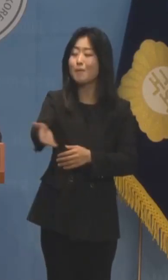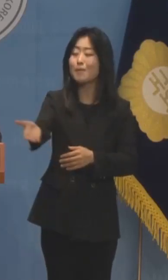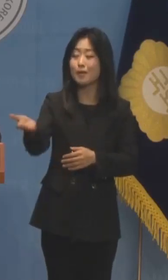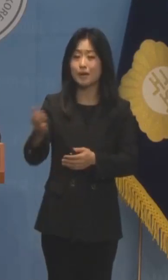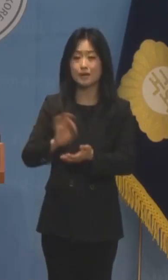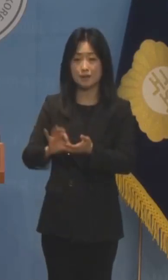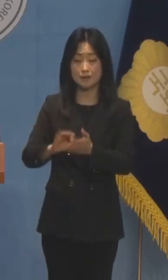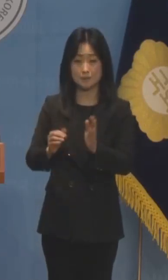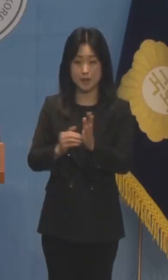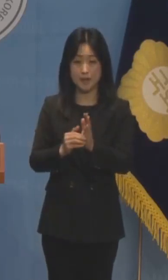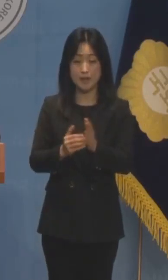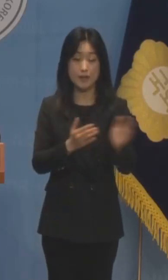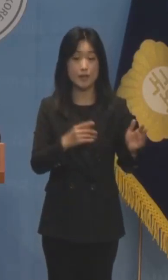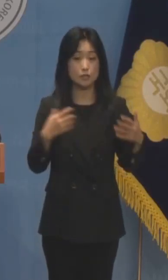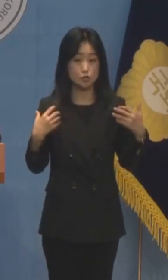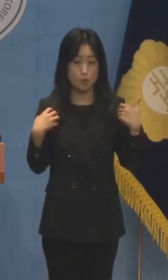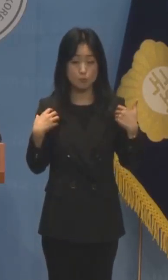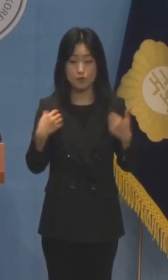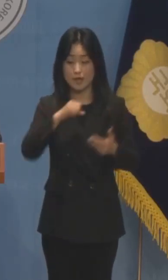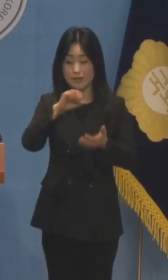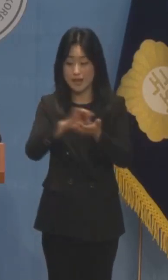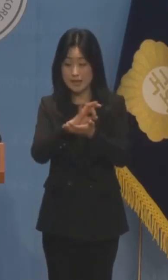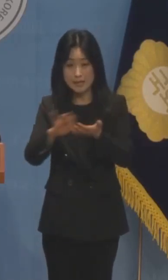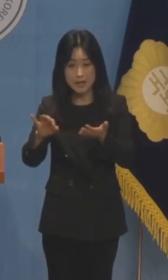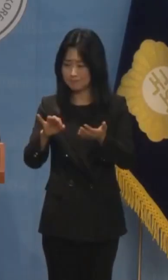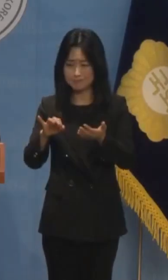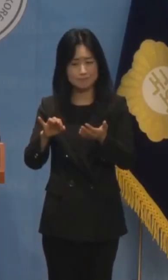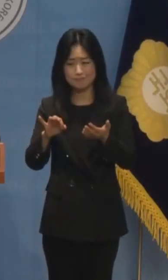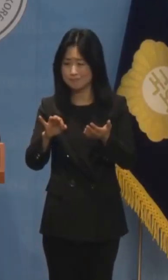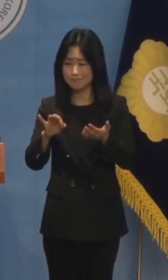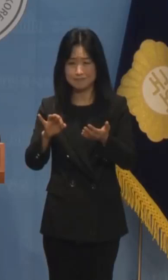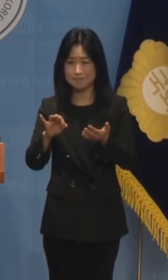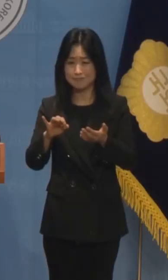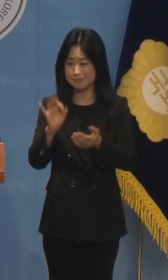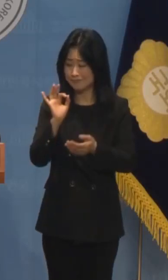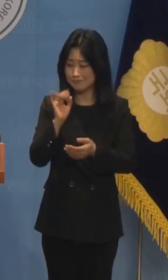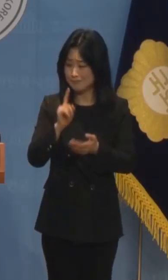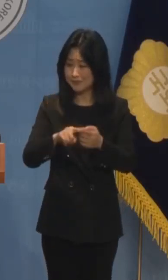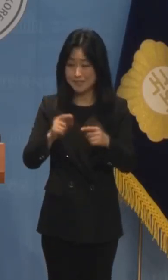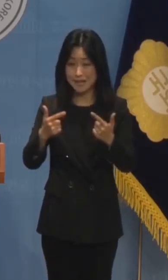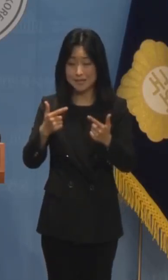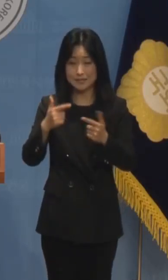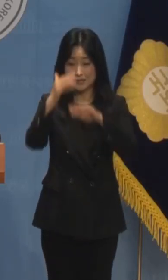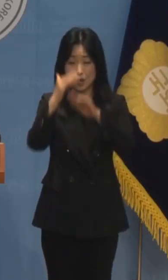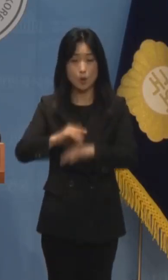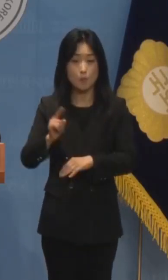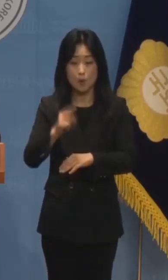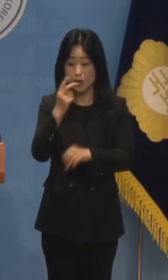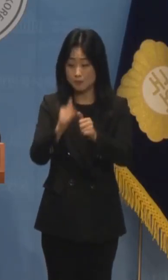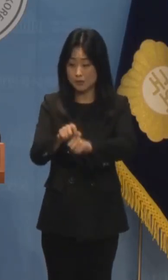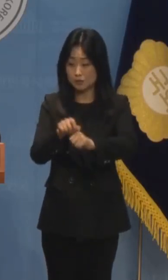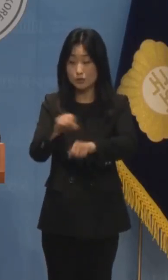밝혀졌습니다. 정부 부처의 예산 집행이라고는 도저히 할 수 없는 행태도 파악됐습니다.